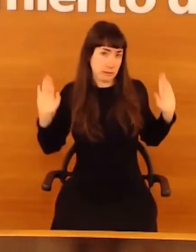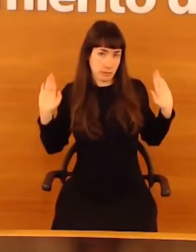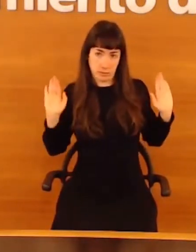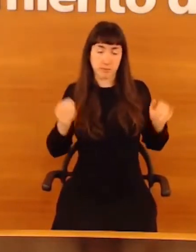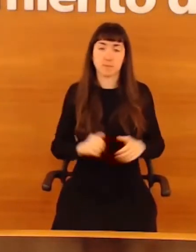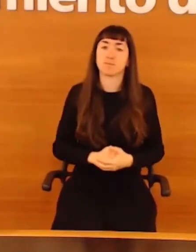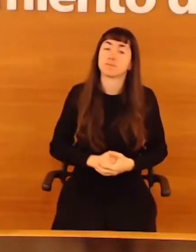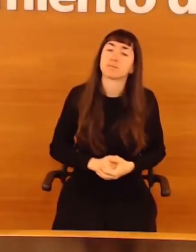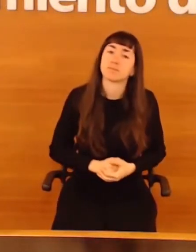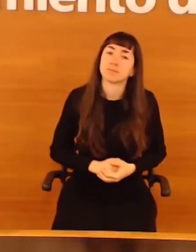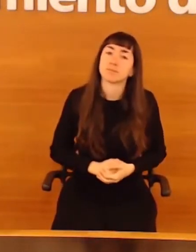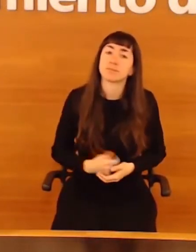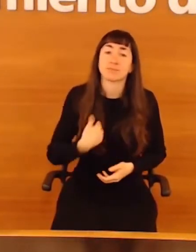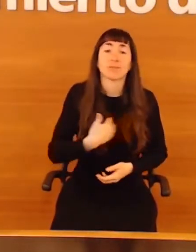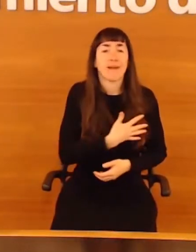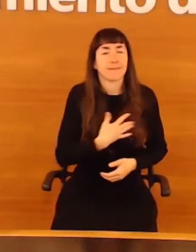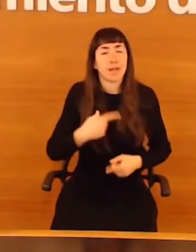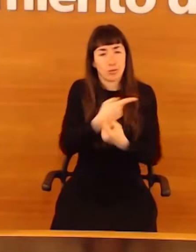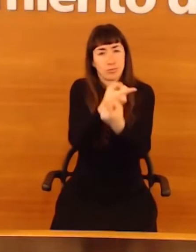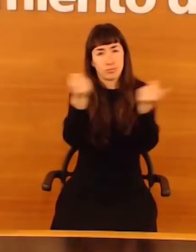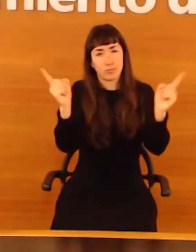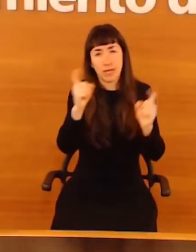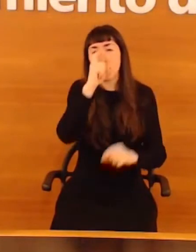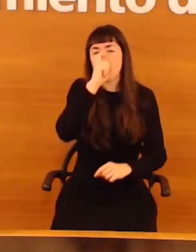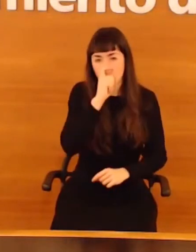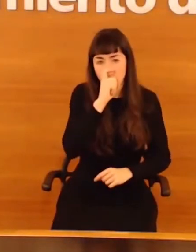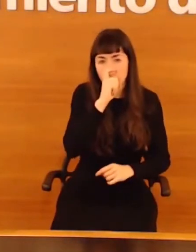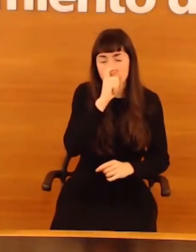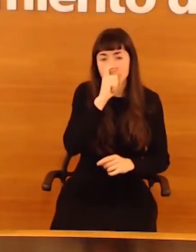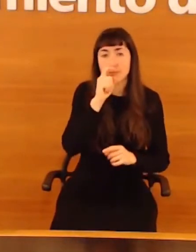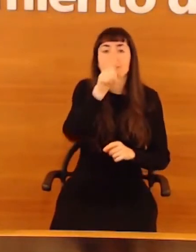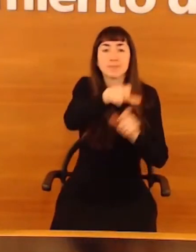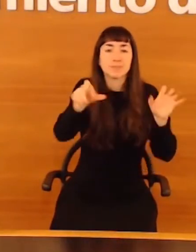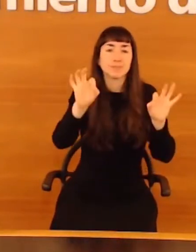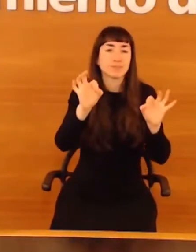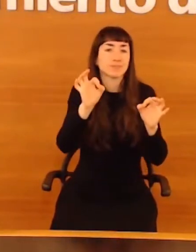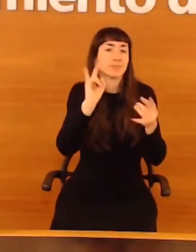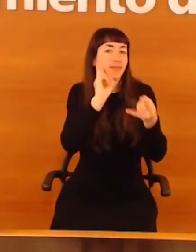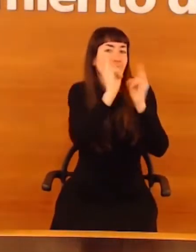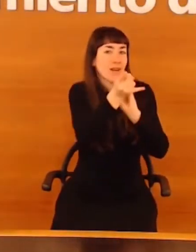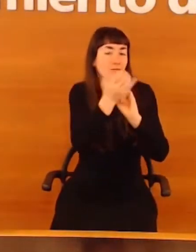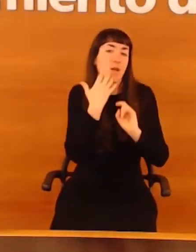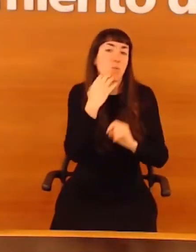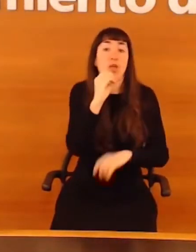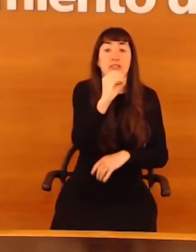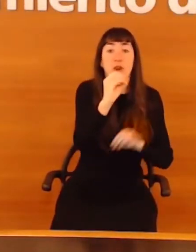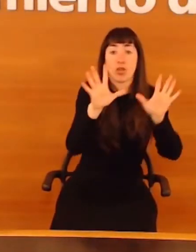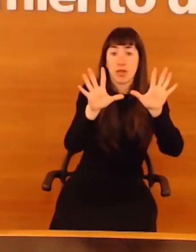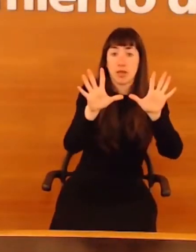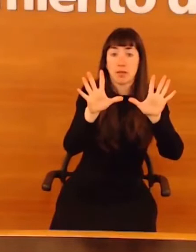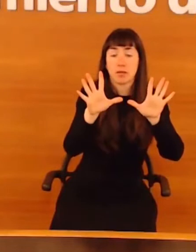Quisiera recordar que los teléfonos de atención a la ciudadanía, como el 010 o el